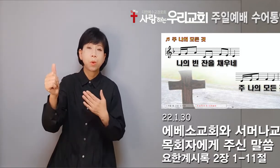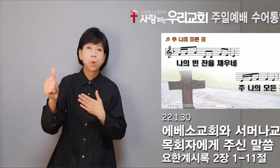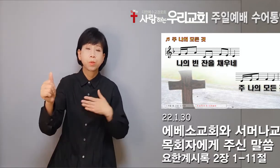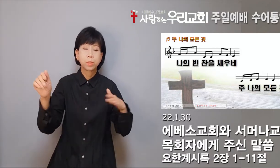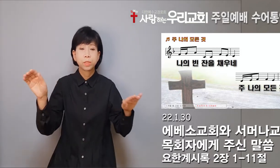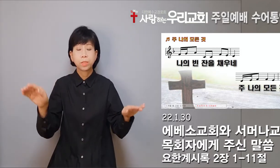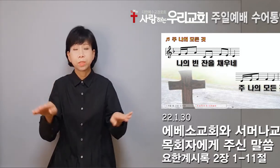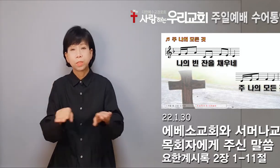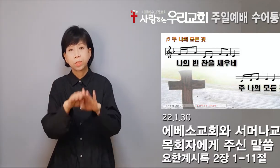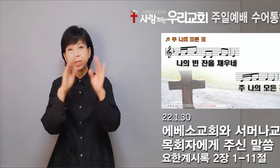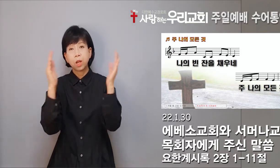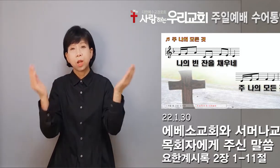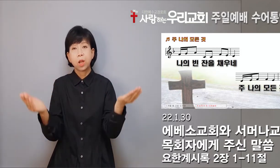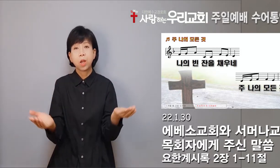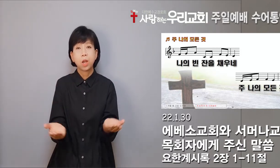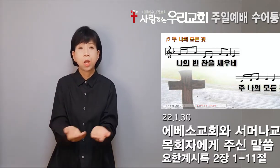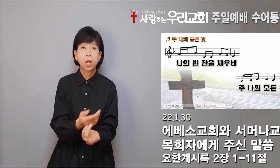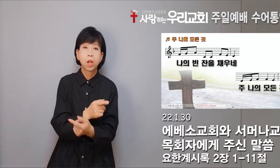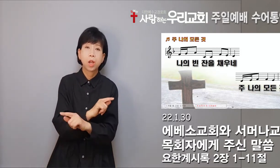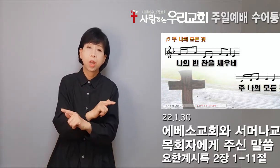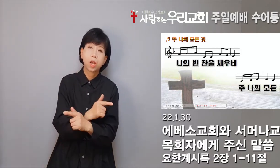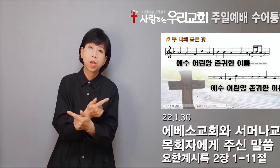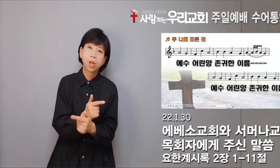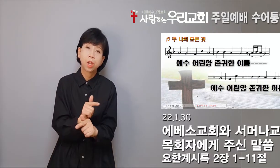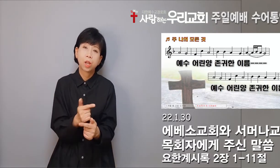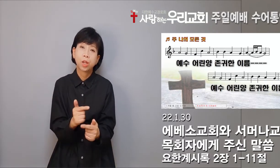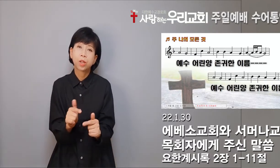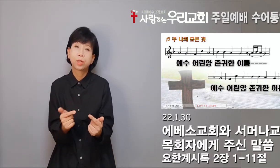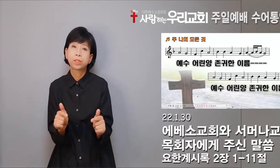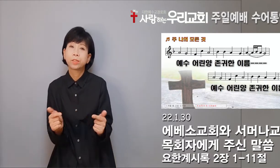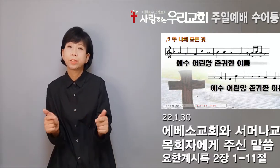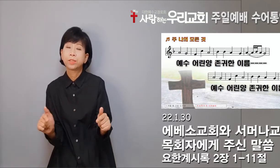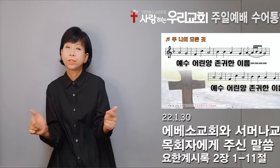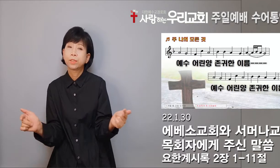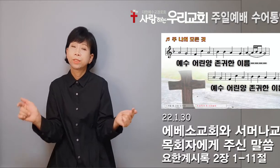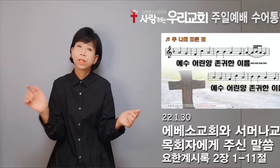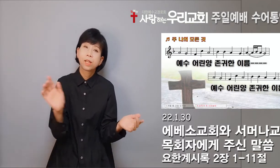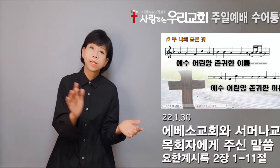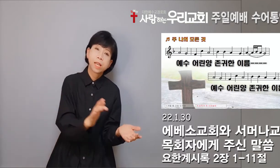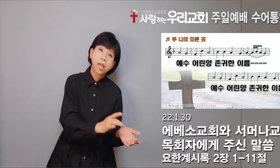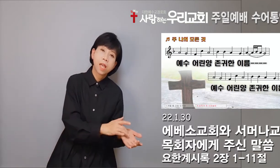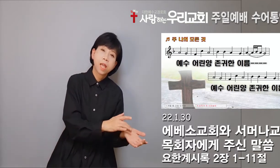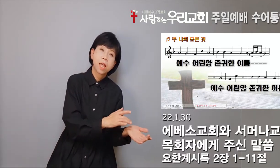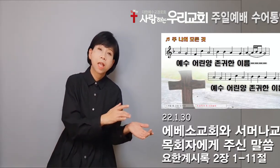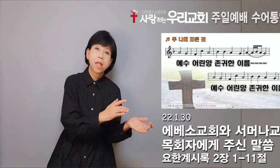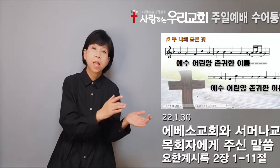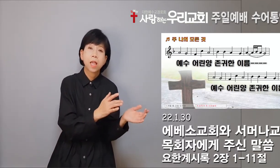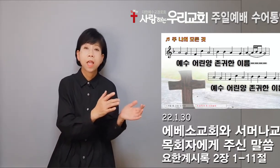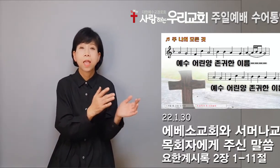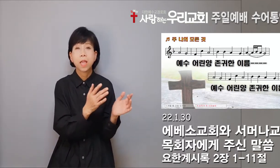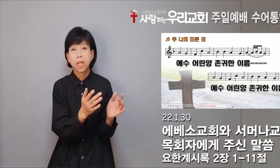나의 모든 것. 예수 어린 양,